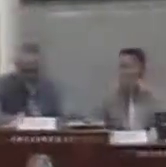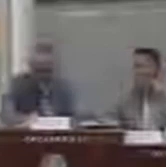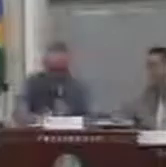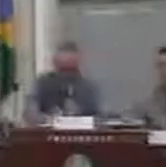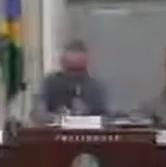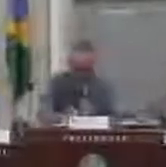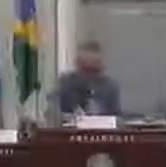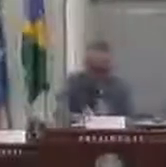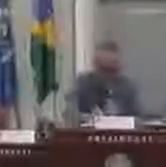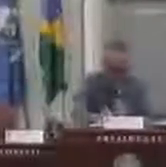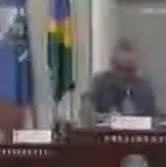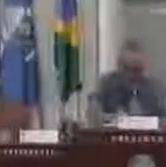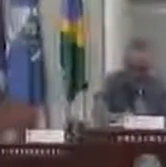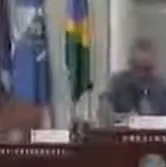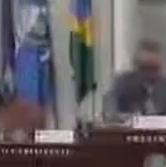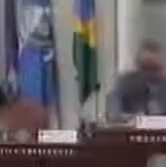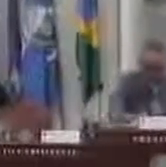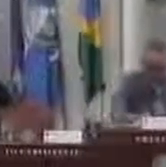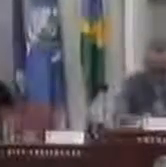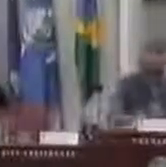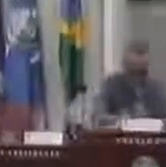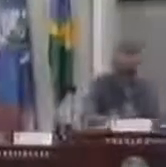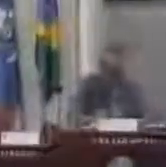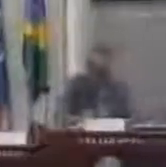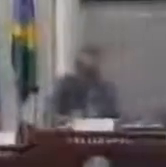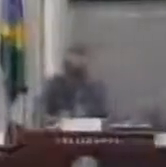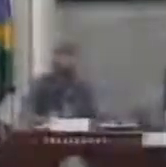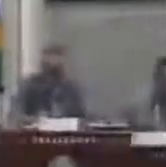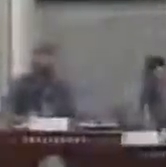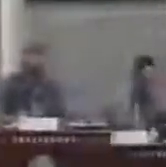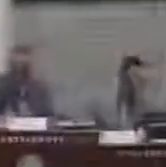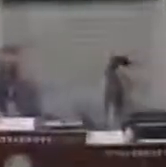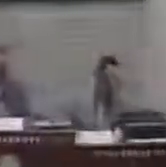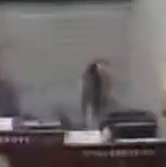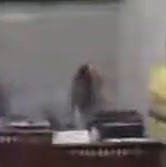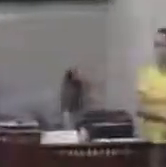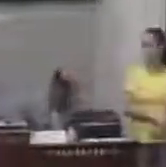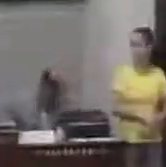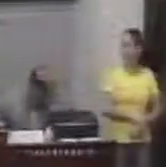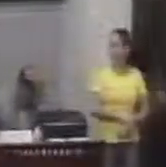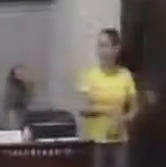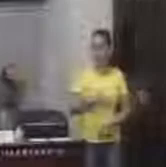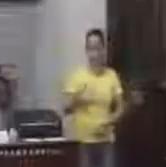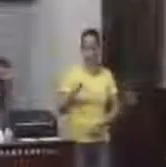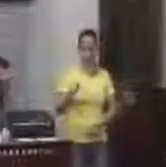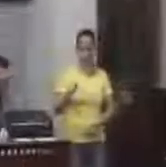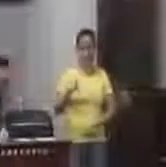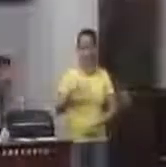Pedro Paulo, presente. Rafael de Oliveira Tavares. Saulo de Tarso.